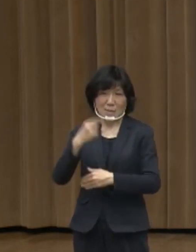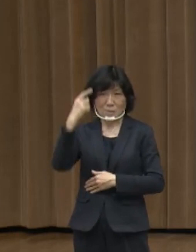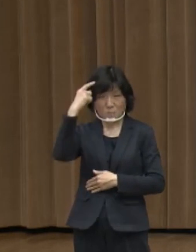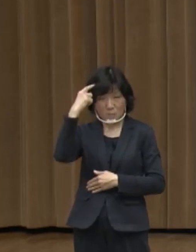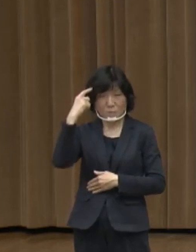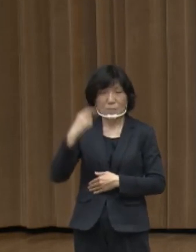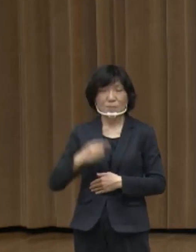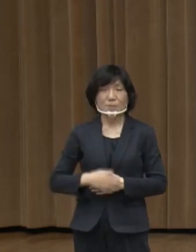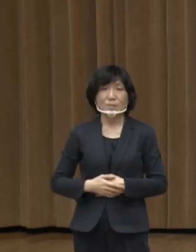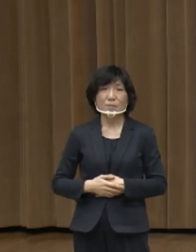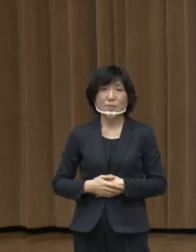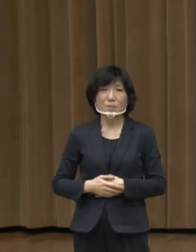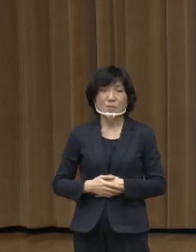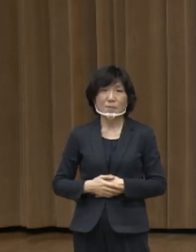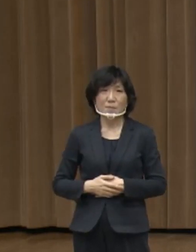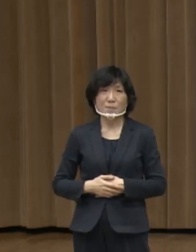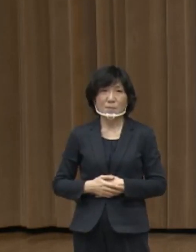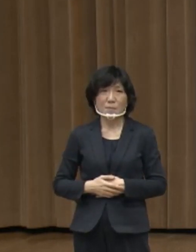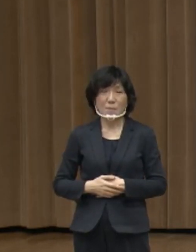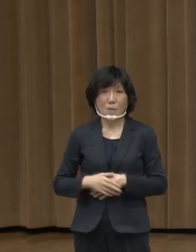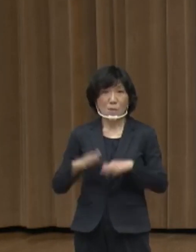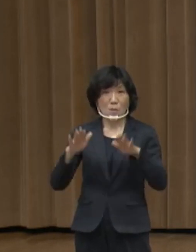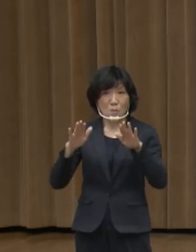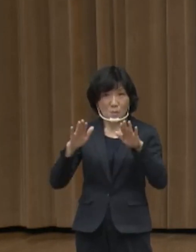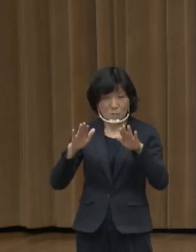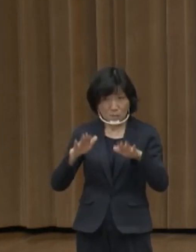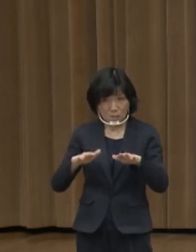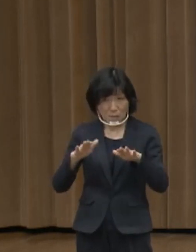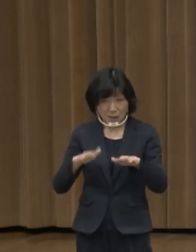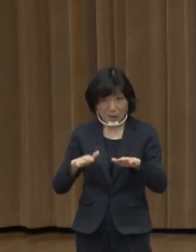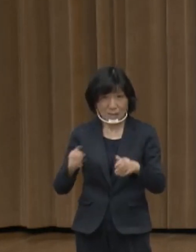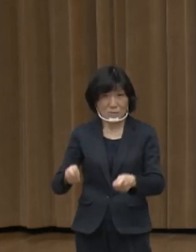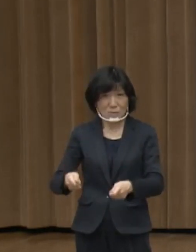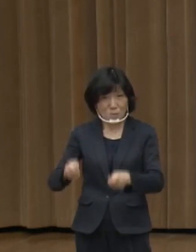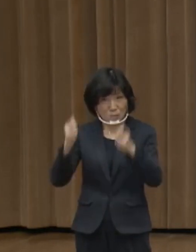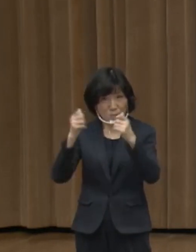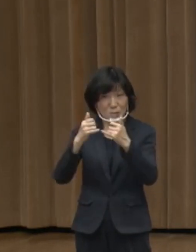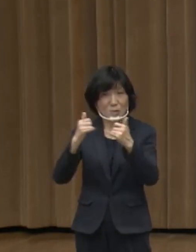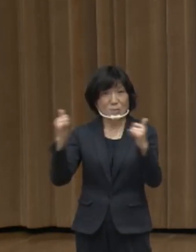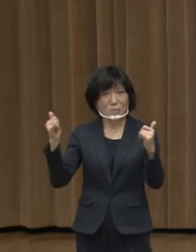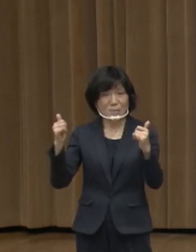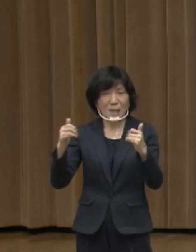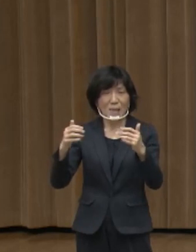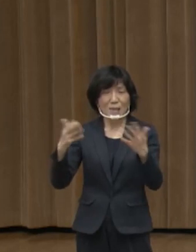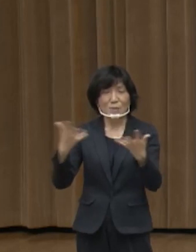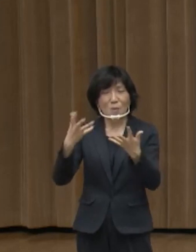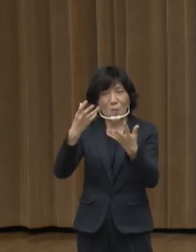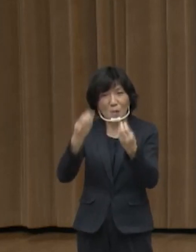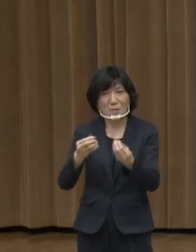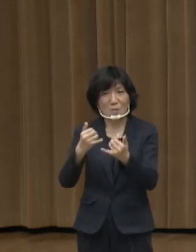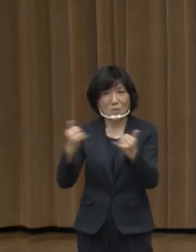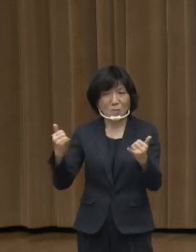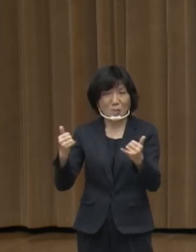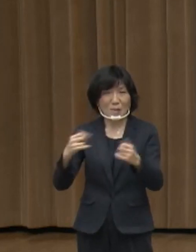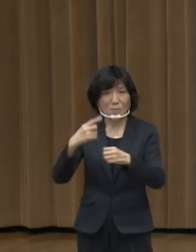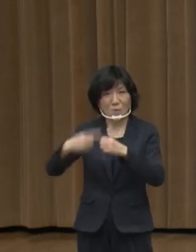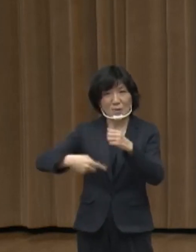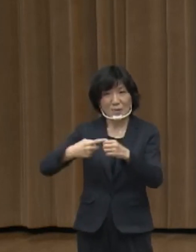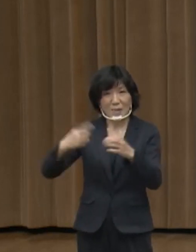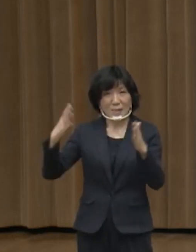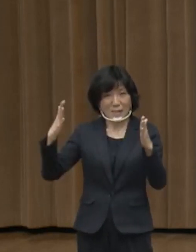は先ほどの町議においても、今回、町議で卒業される方から、この1年